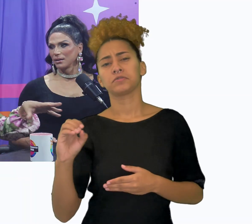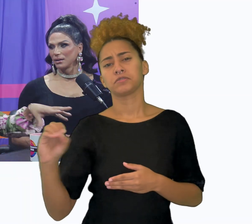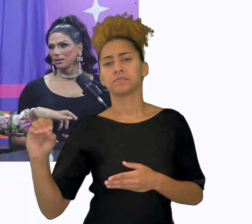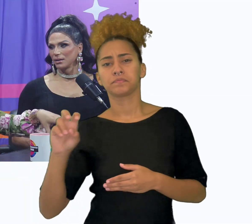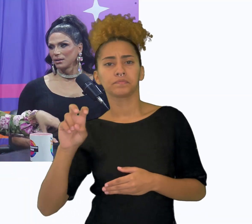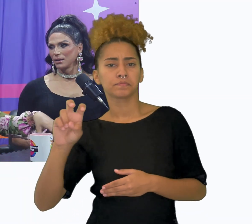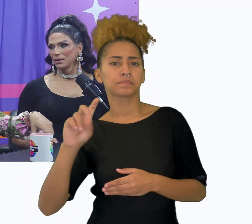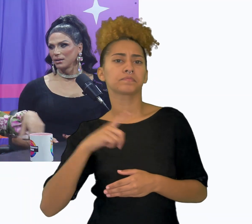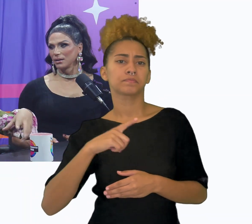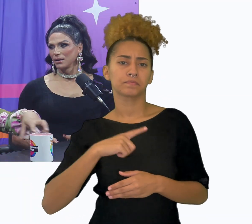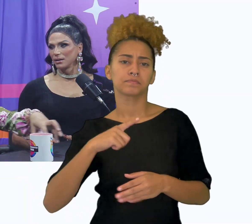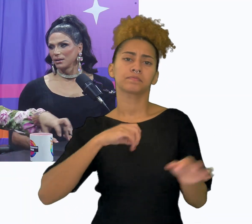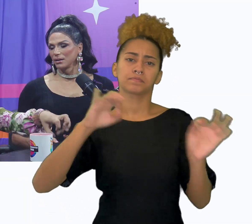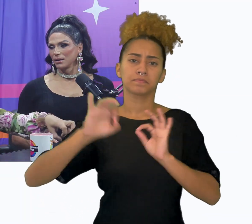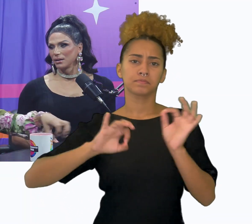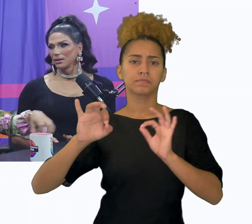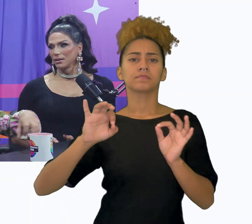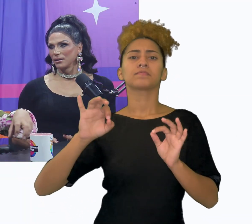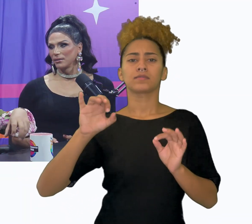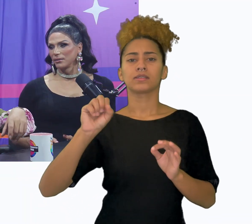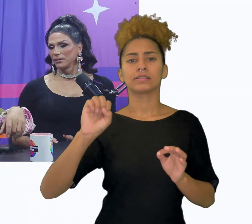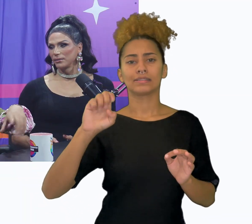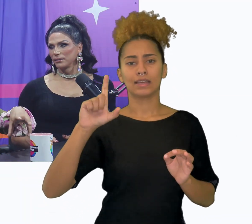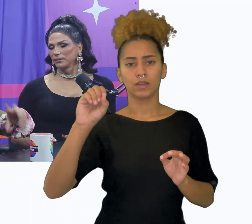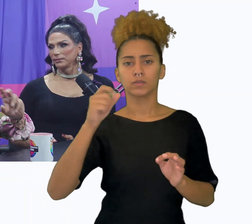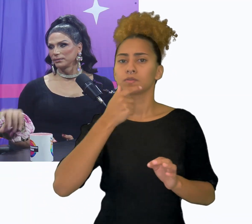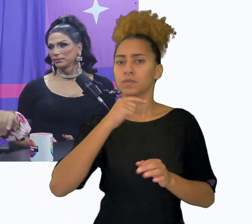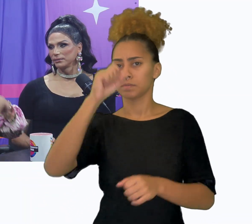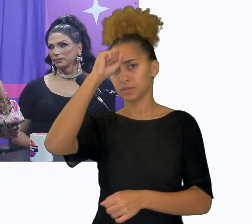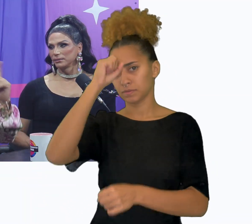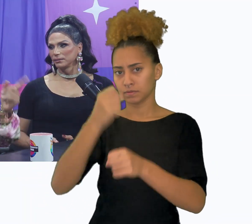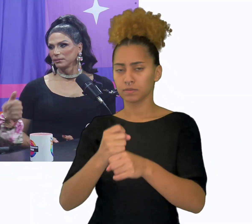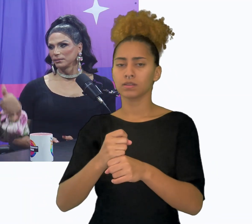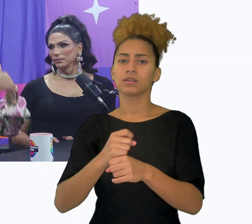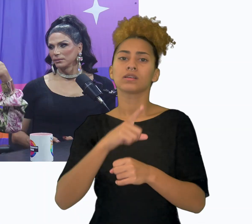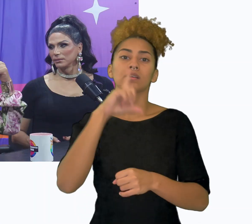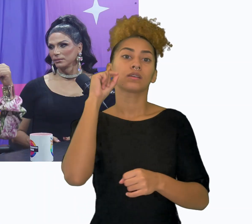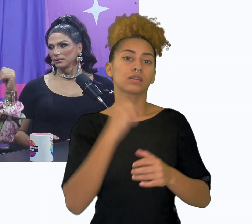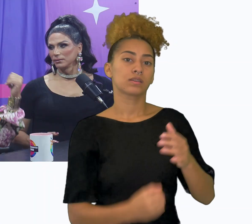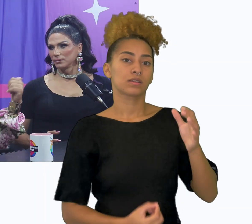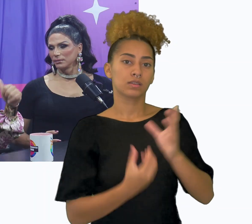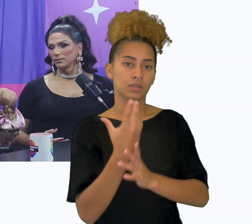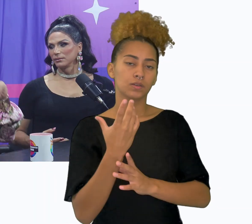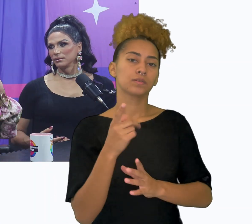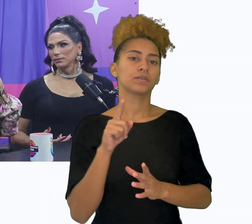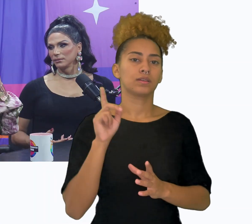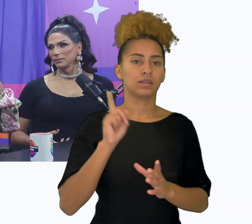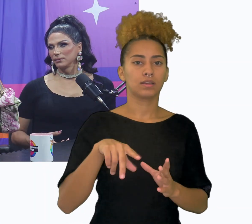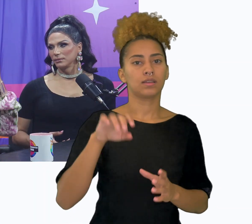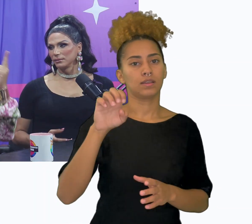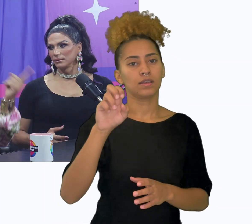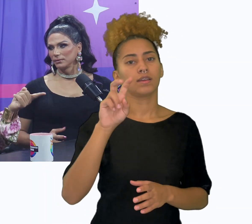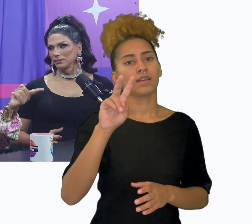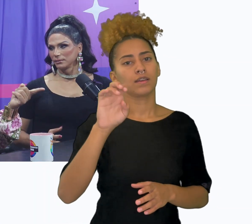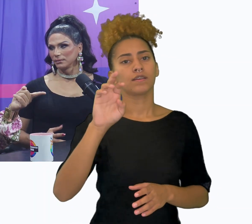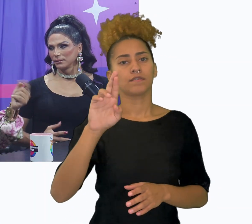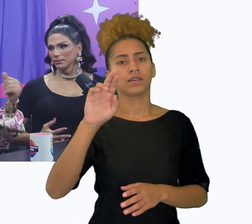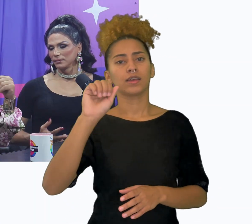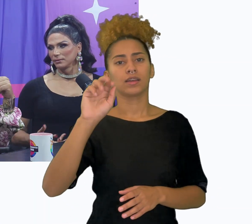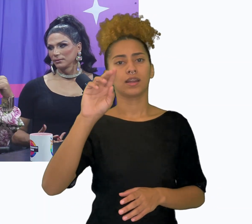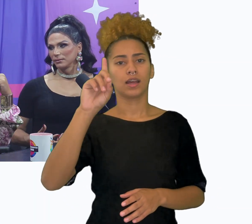Divas, organizado pelo Celso, né? Com coreografia do Everardo,